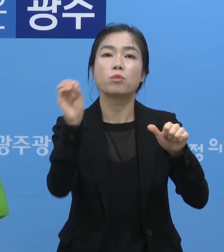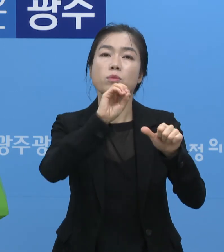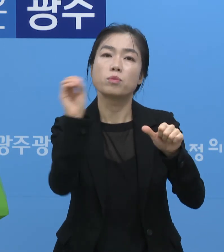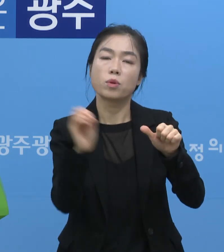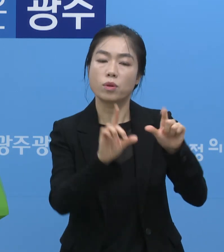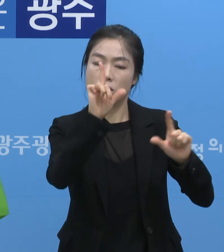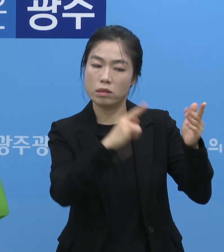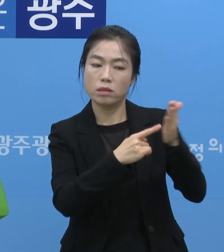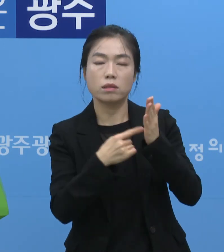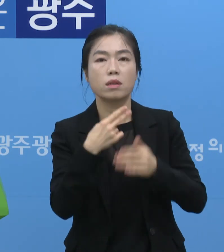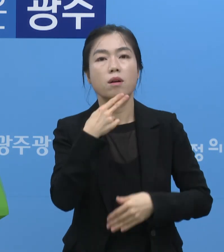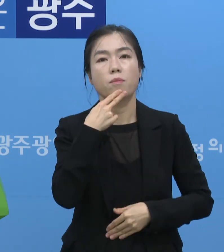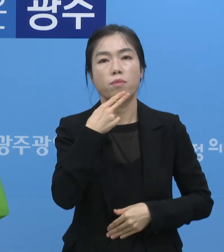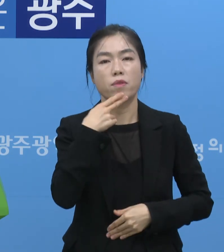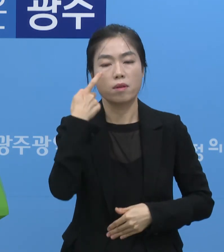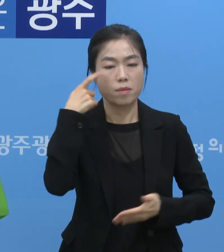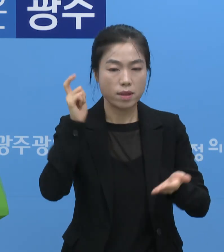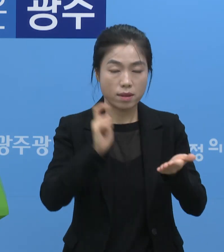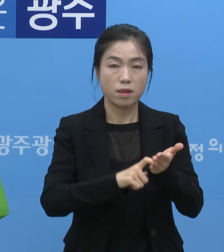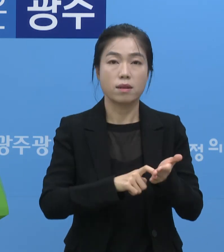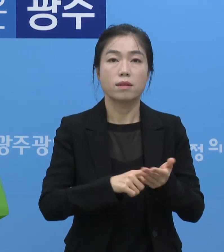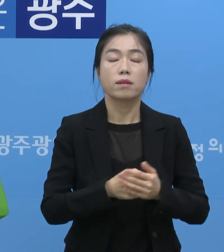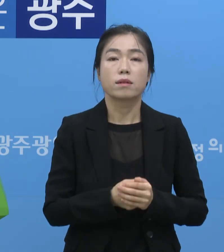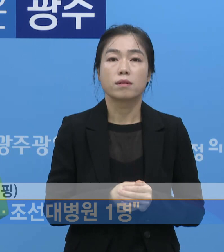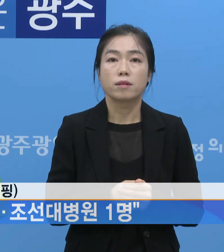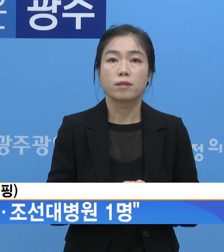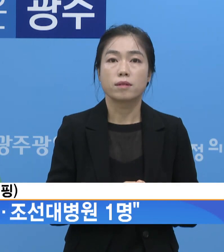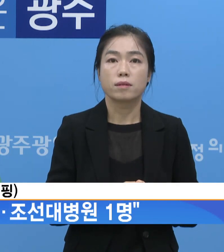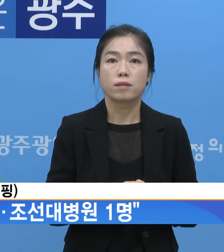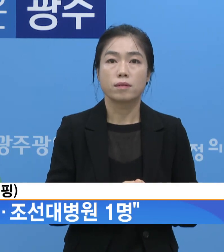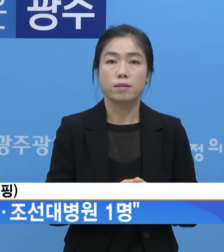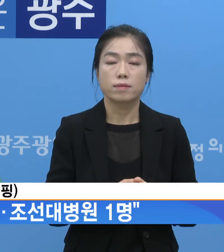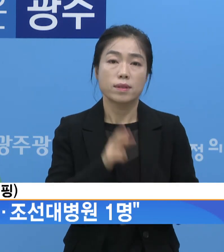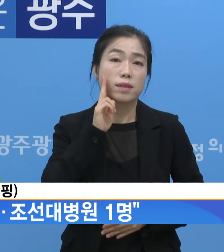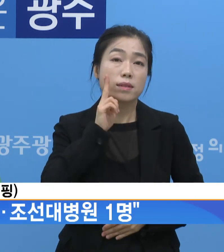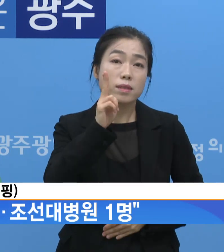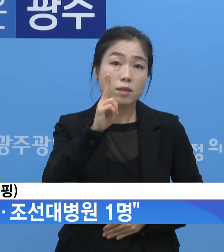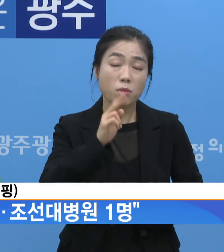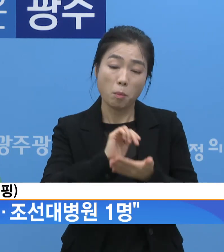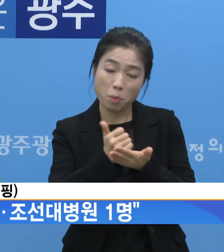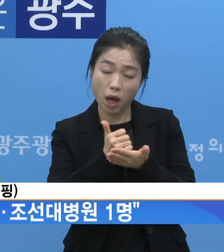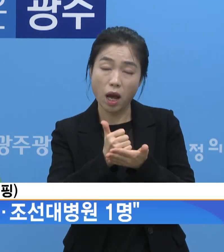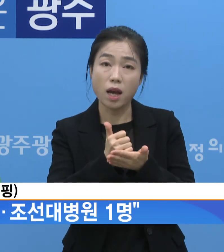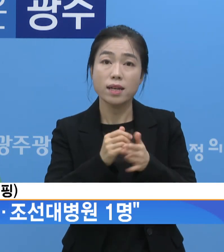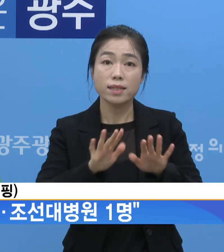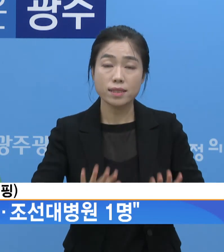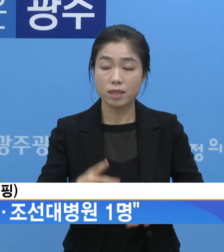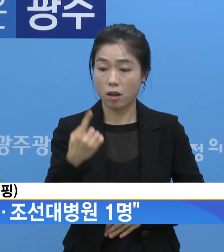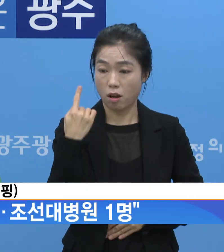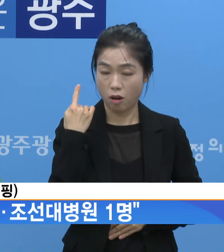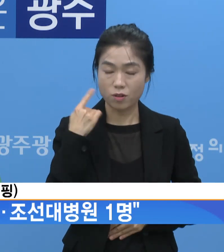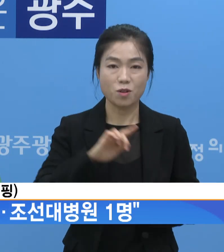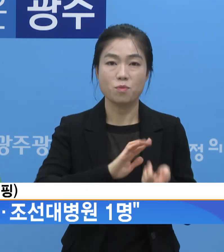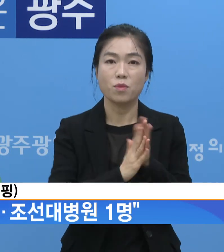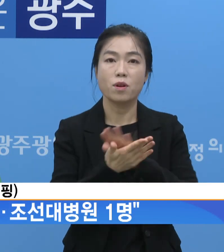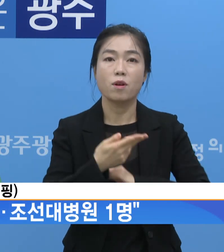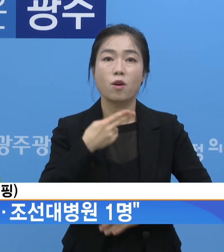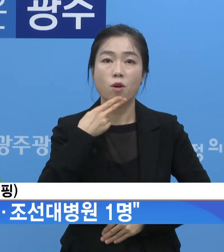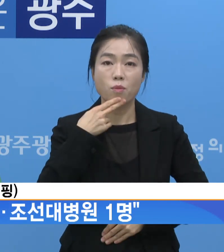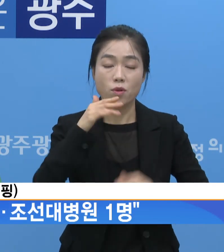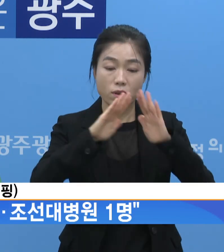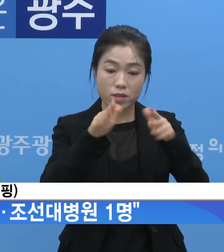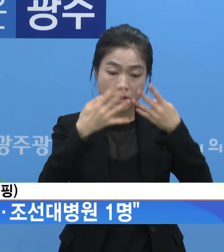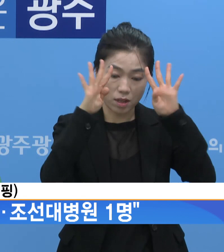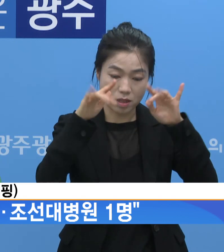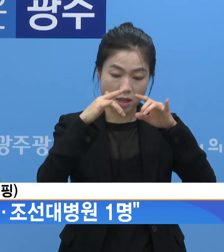정도가 무증상인 상태로 발견되었습니다. 중증도별 현황은 현재 어제와 변함없이